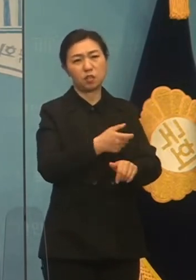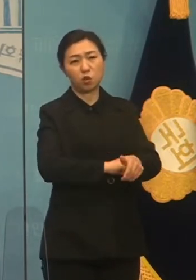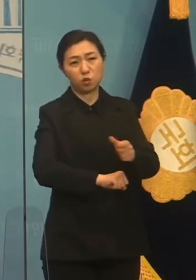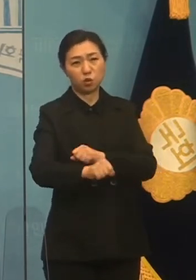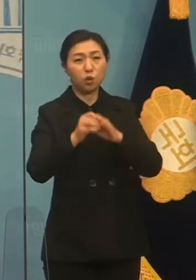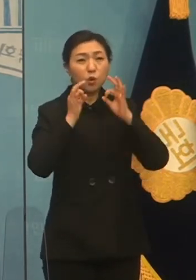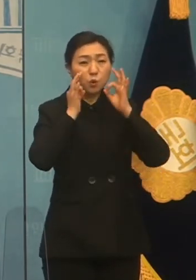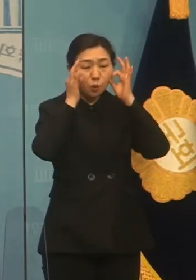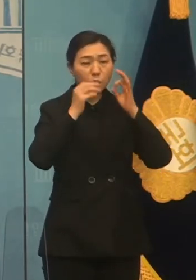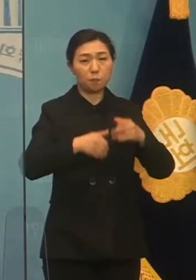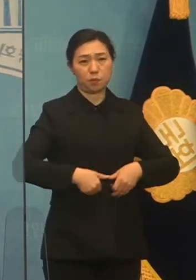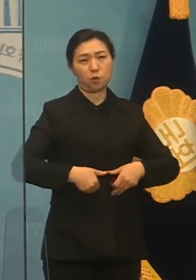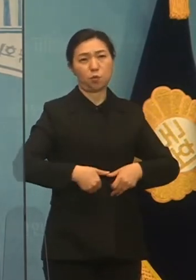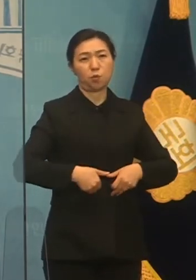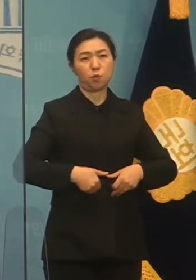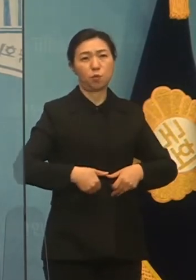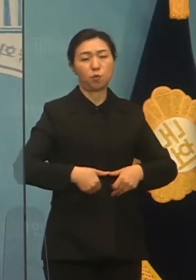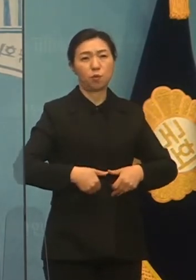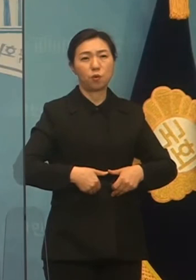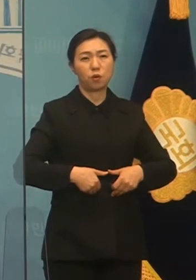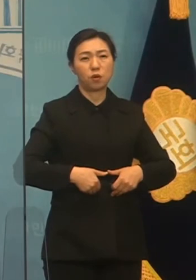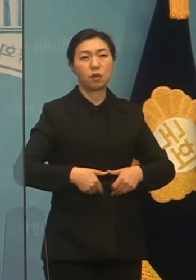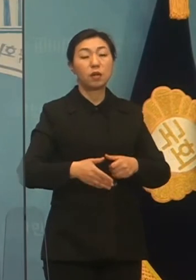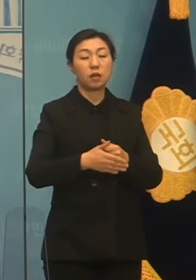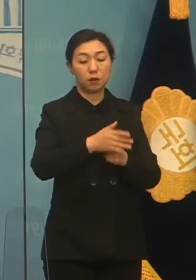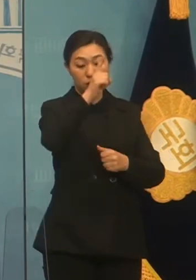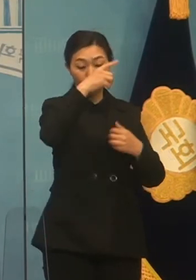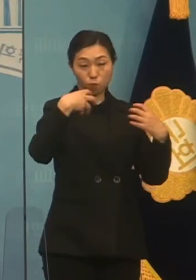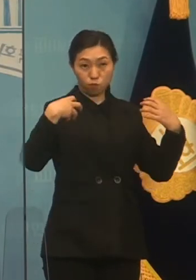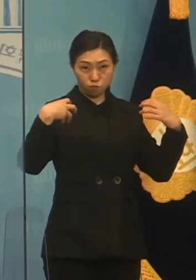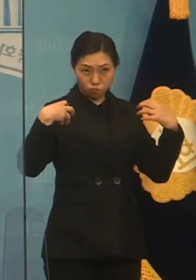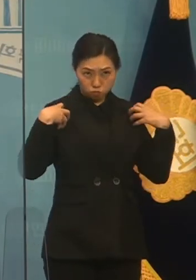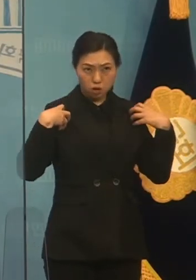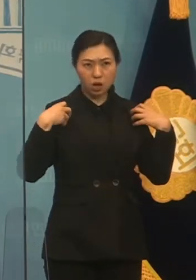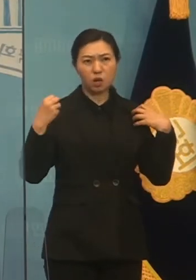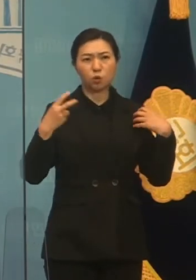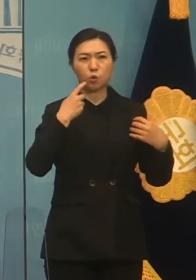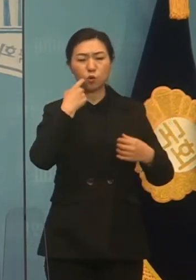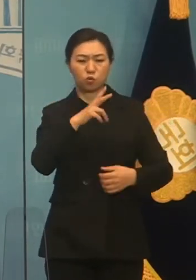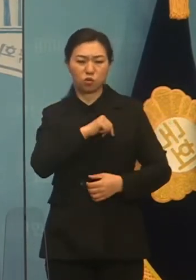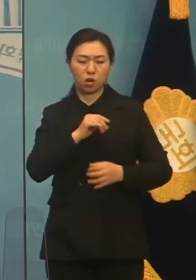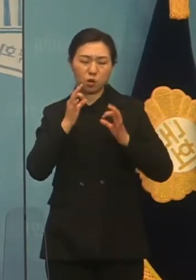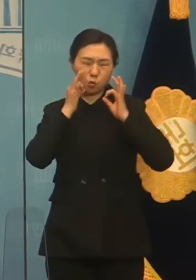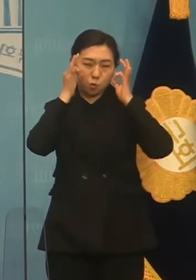정부와 국회 모두 각고의 노력을 기울여야 할 것입니다.